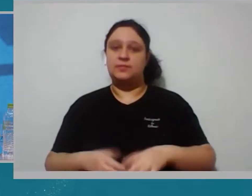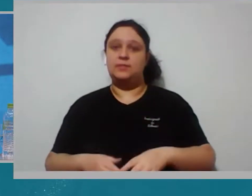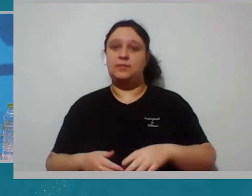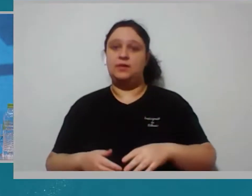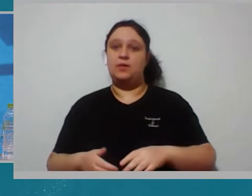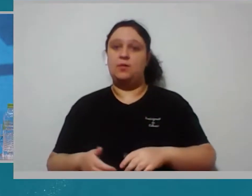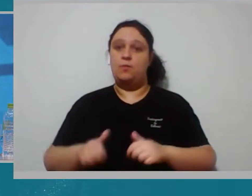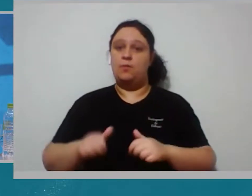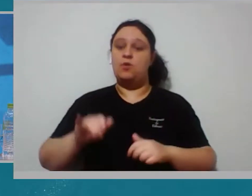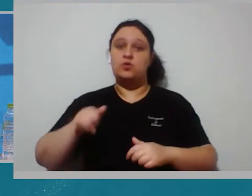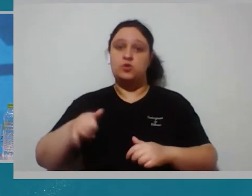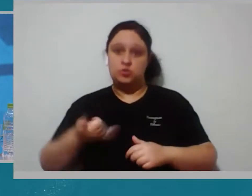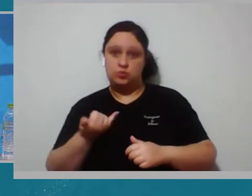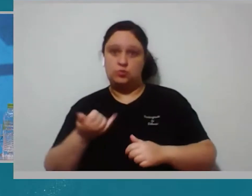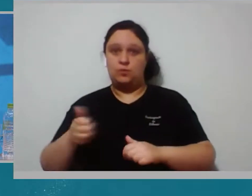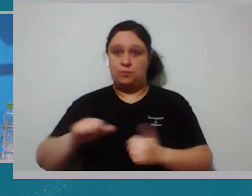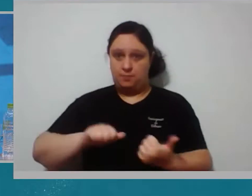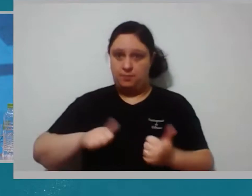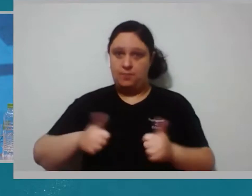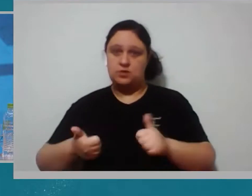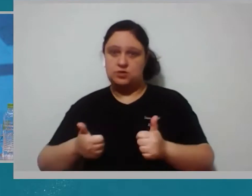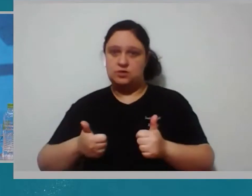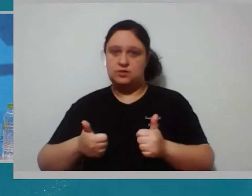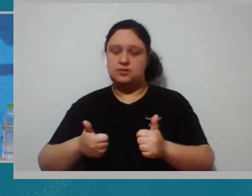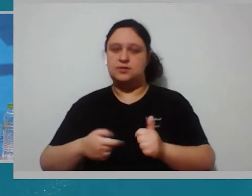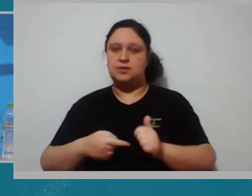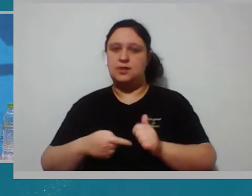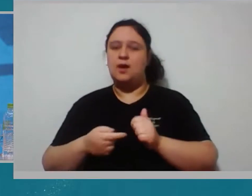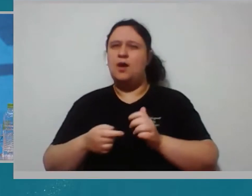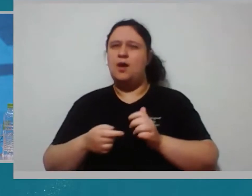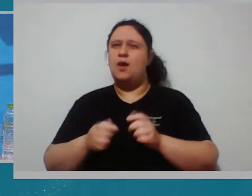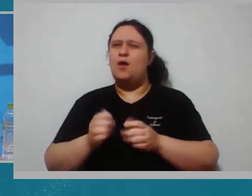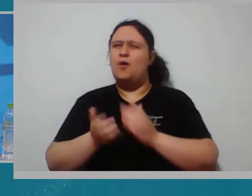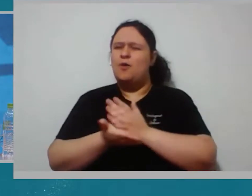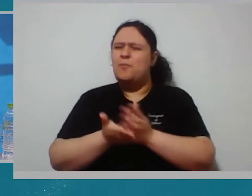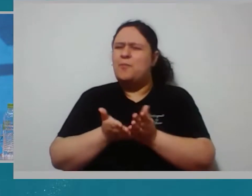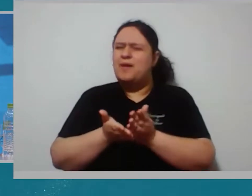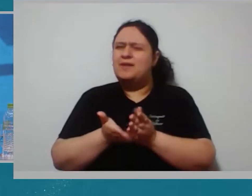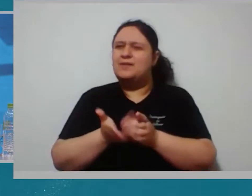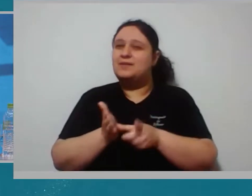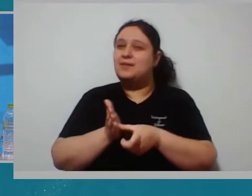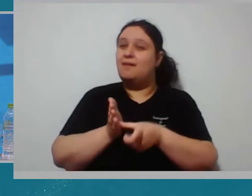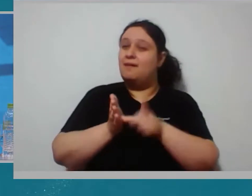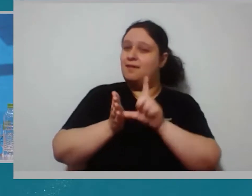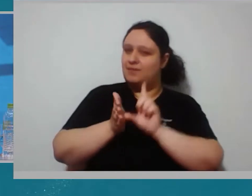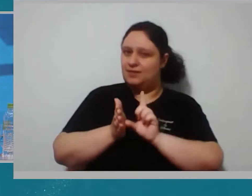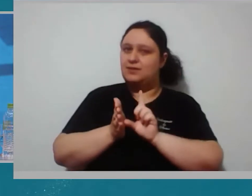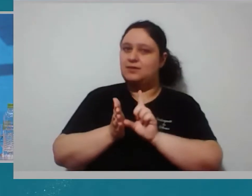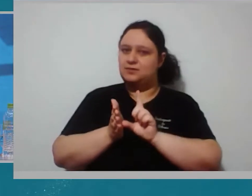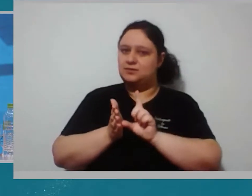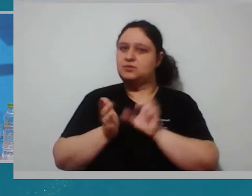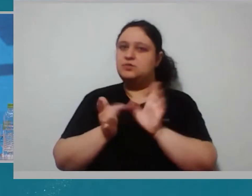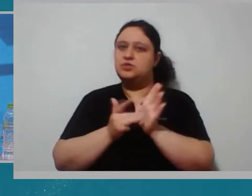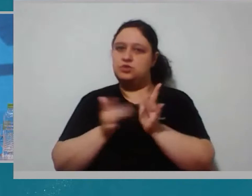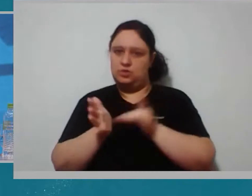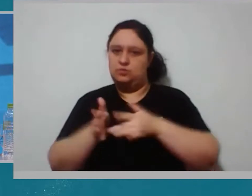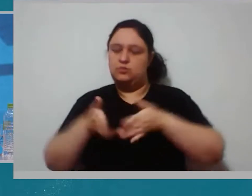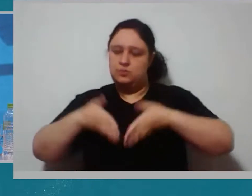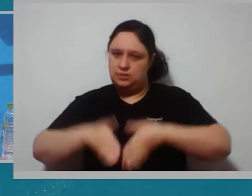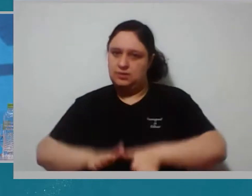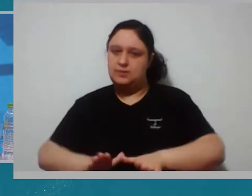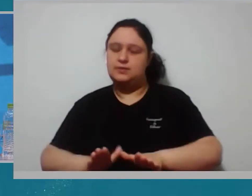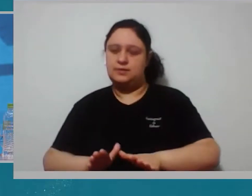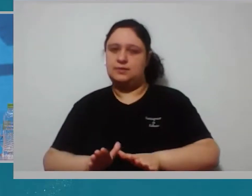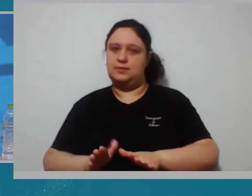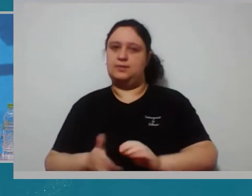aparece antes um pouquinho, né, do surgimento do Senhor como rei do reino dos céus. Ele